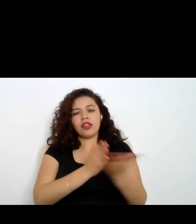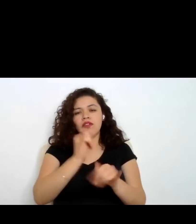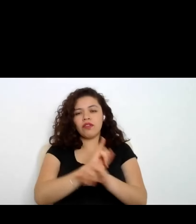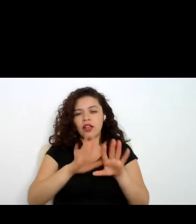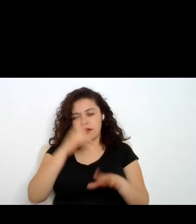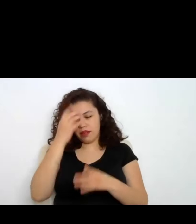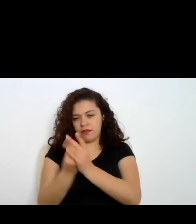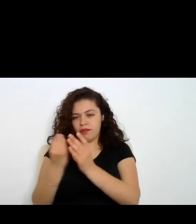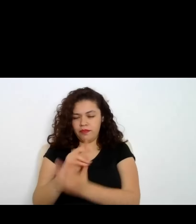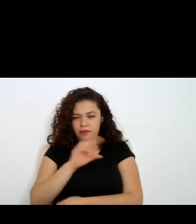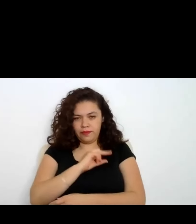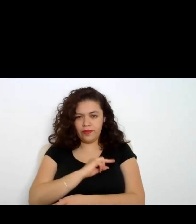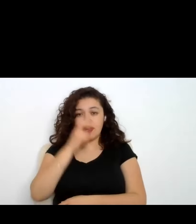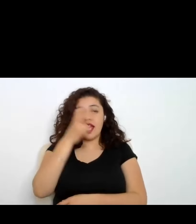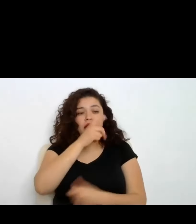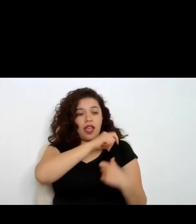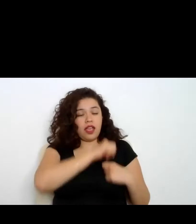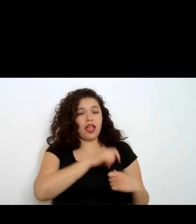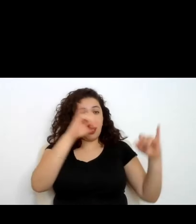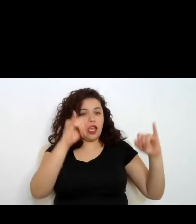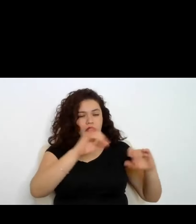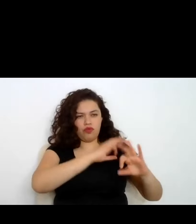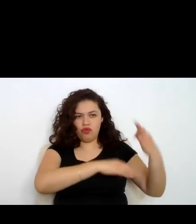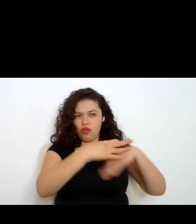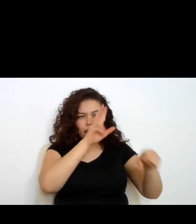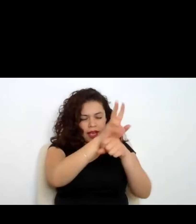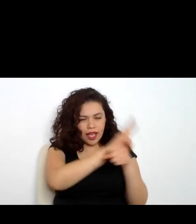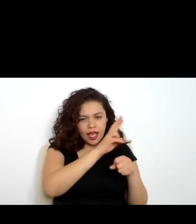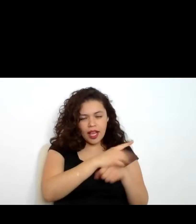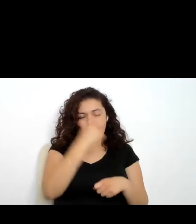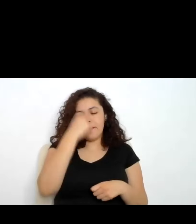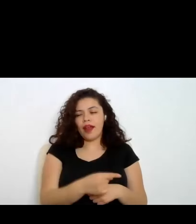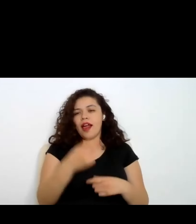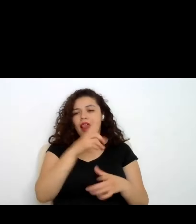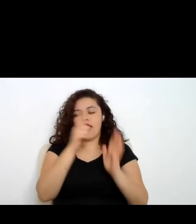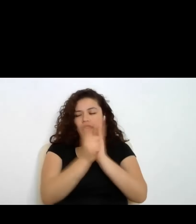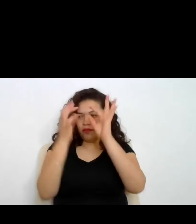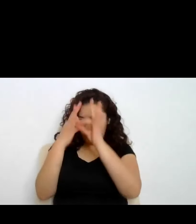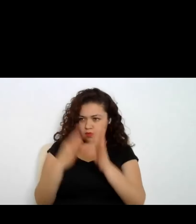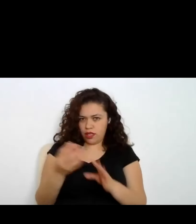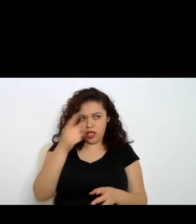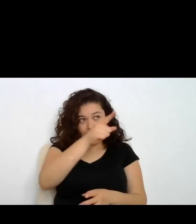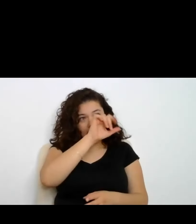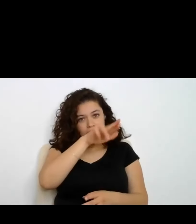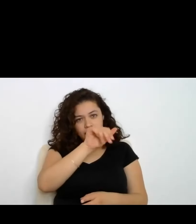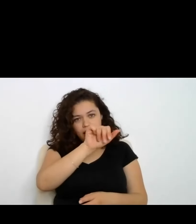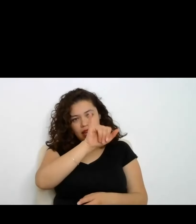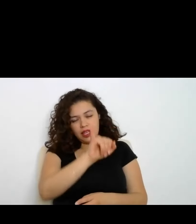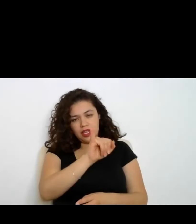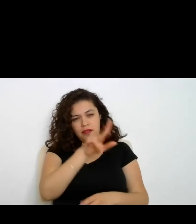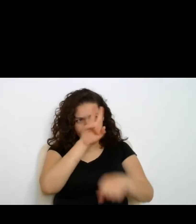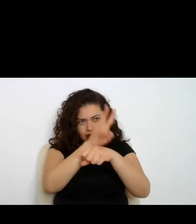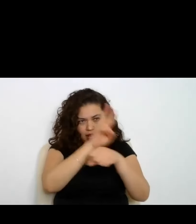la autoridad encargada de supervisar que se cumpla con la ley. Y ante el INAI es ante quienes